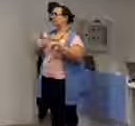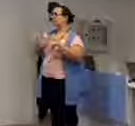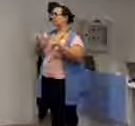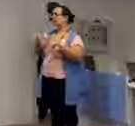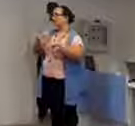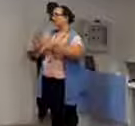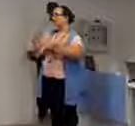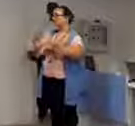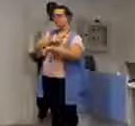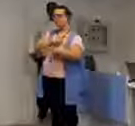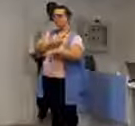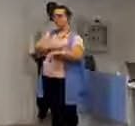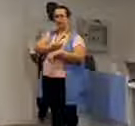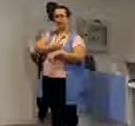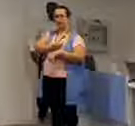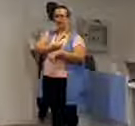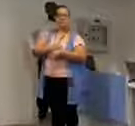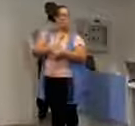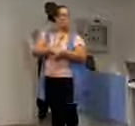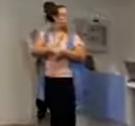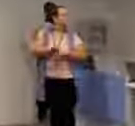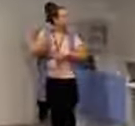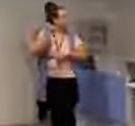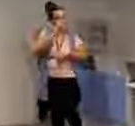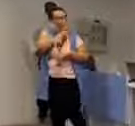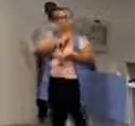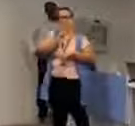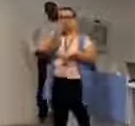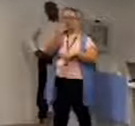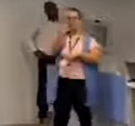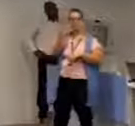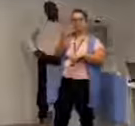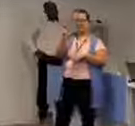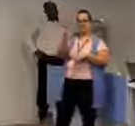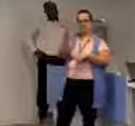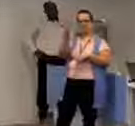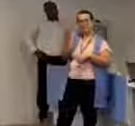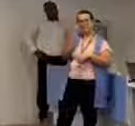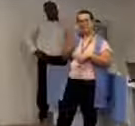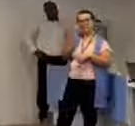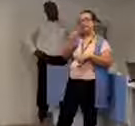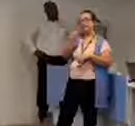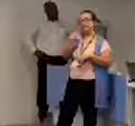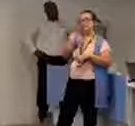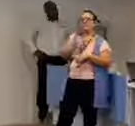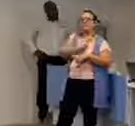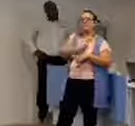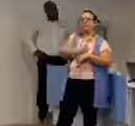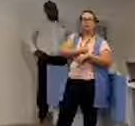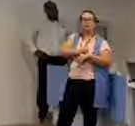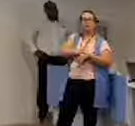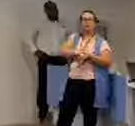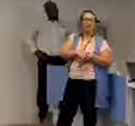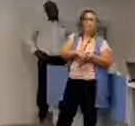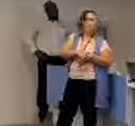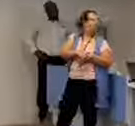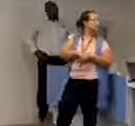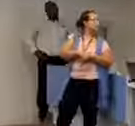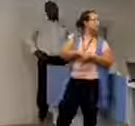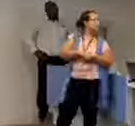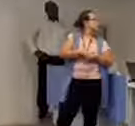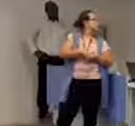Hoje, com um sistema de localização rápida, como o Aerovo, o 3R e outro sistema, eu consigo criar uma referência